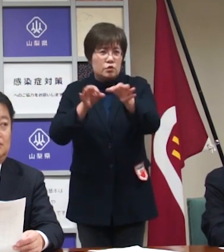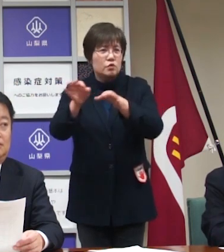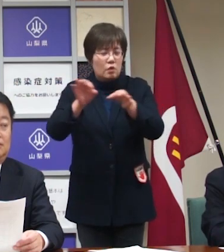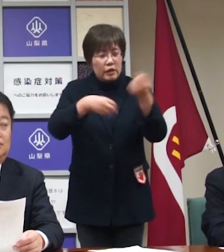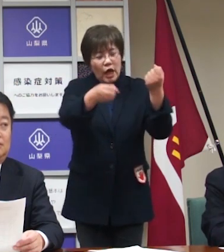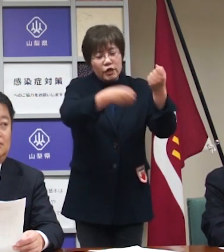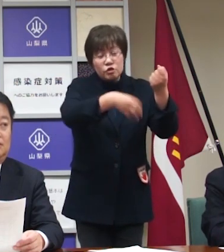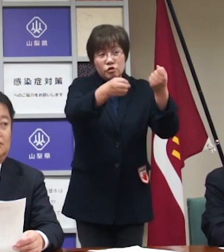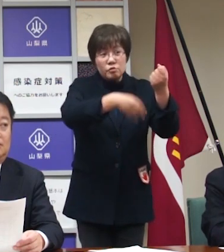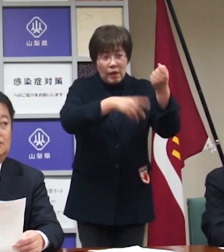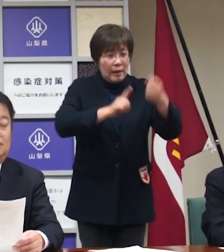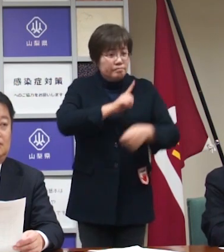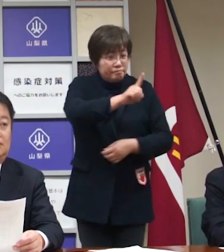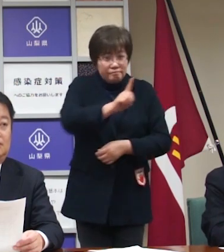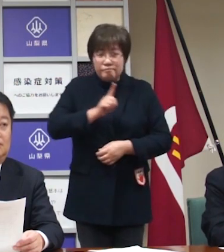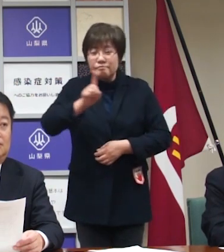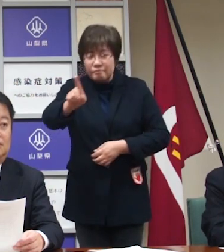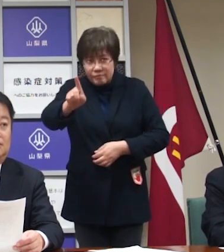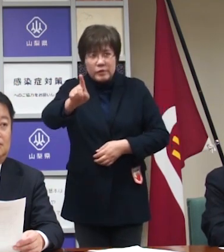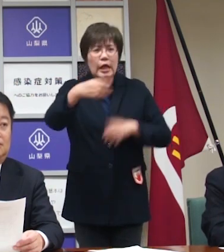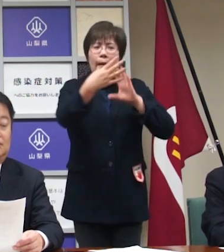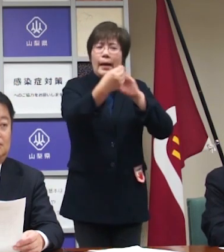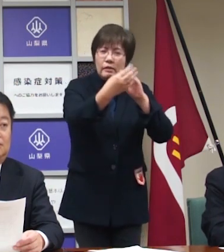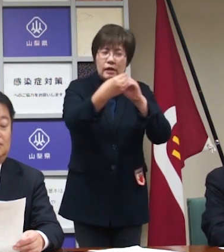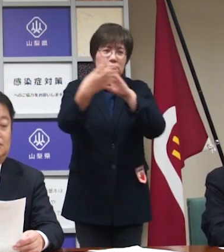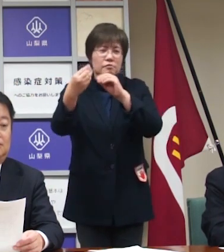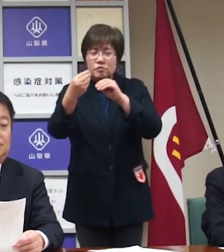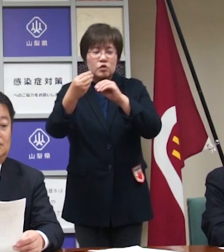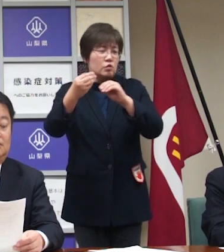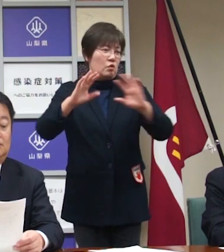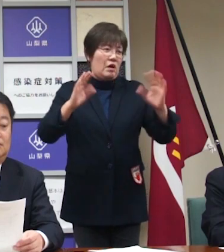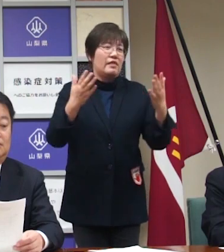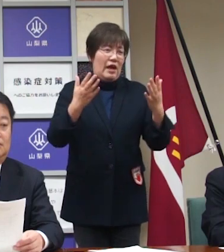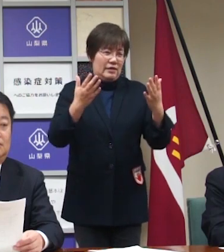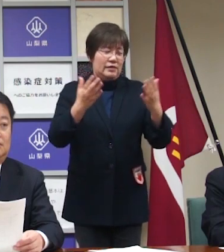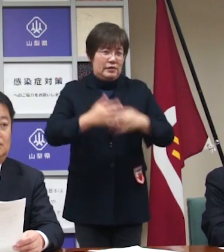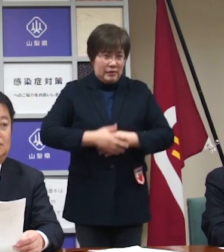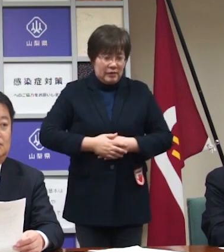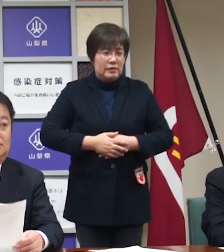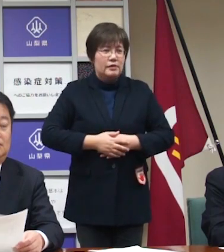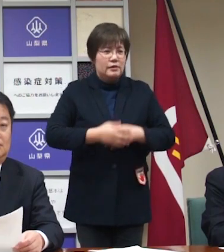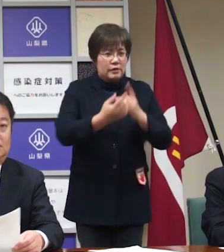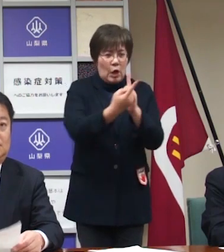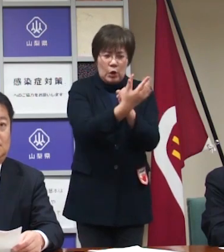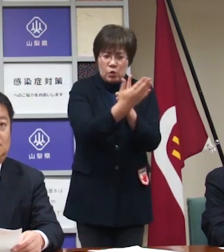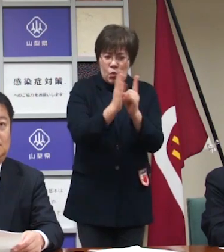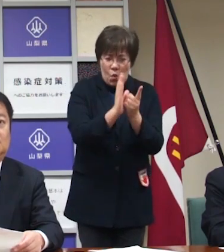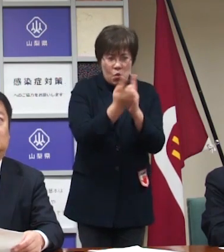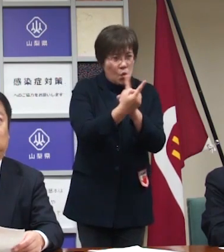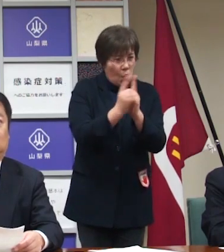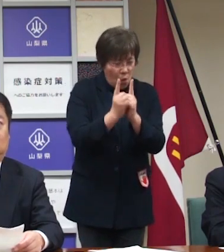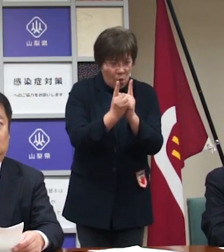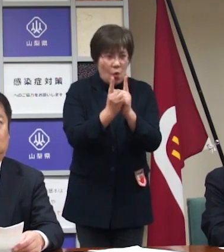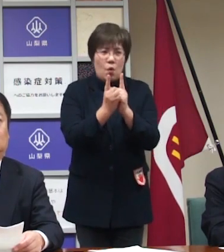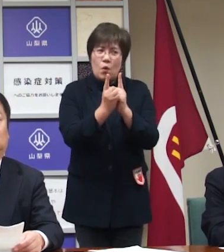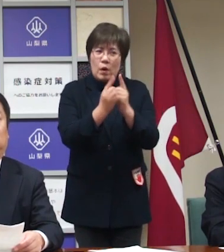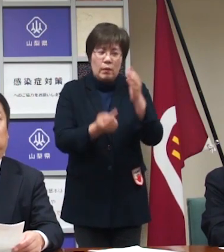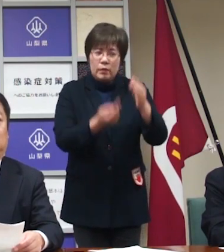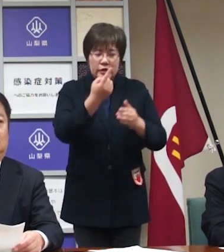喋るということがほとんど現状ではないので、濃厚接触者が発生しているとは考えてい